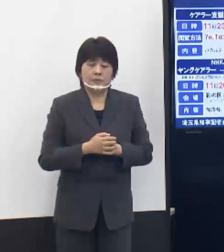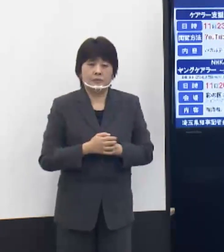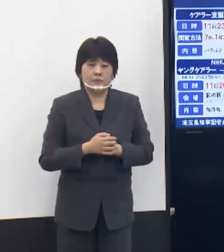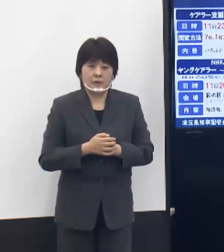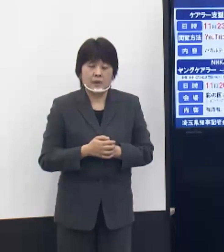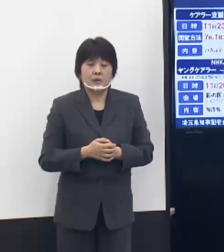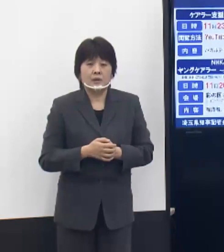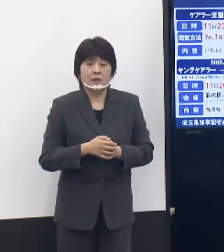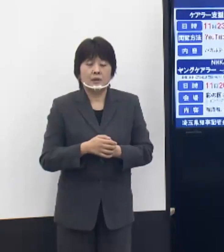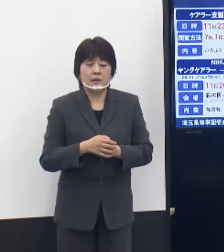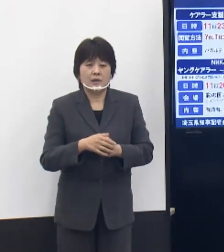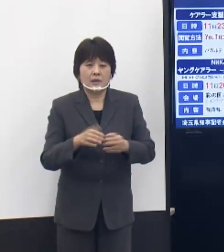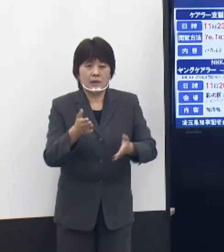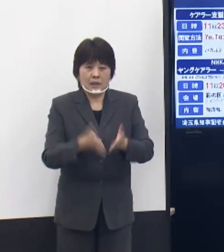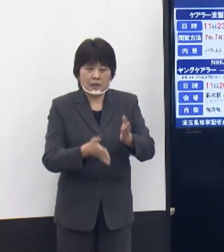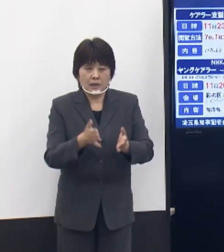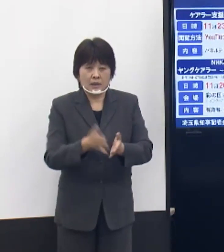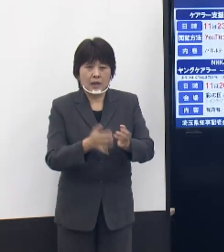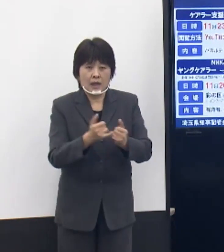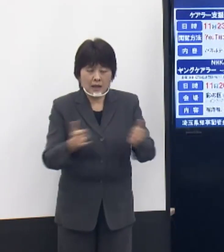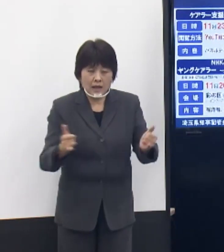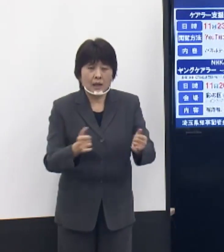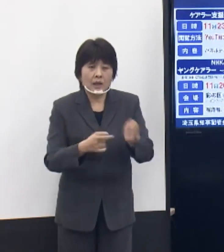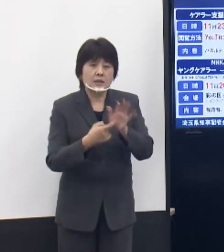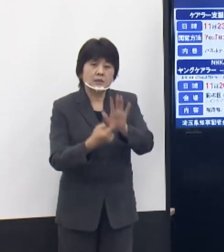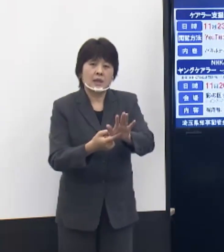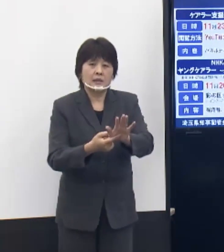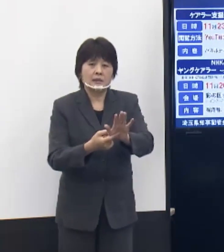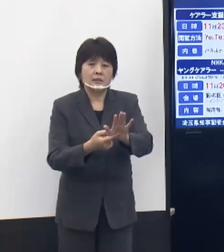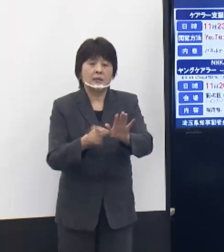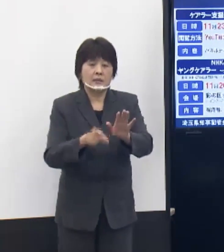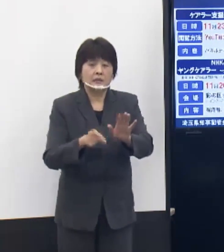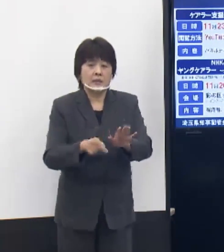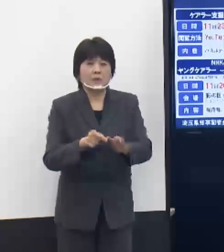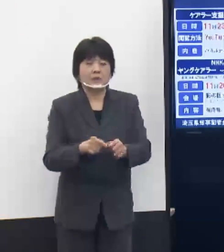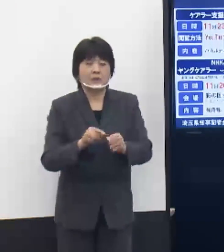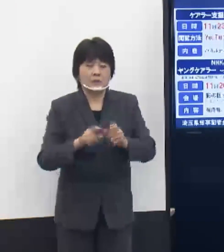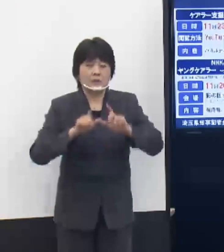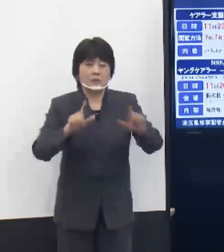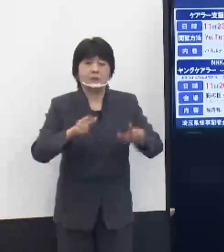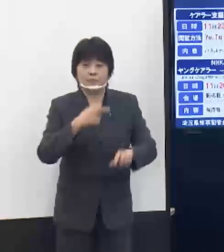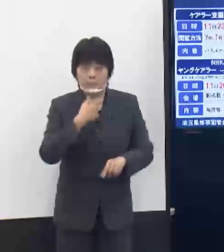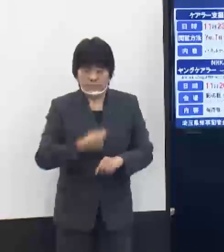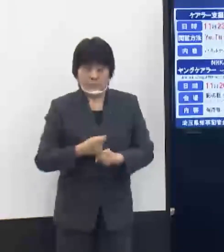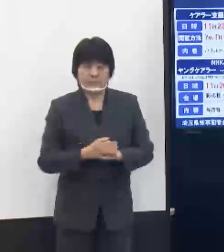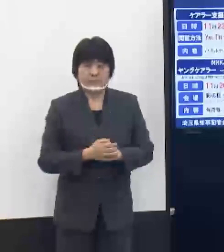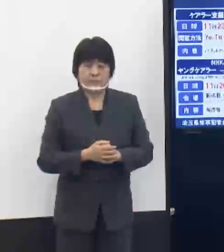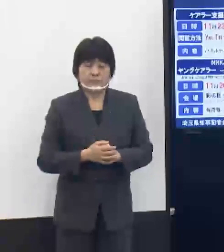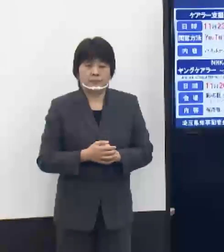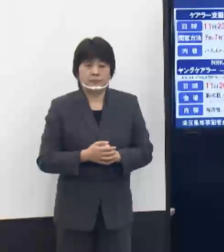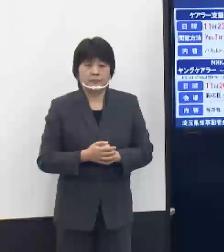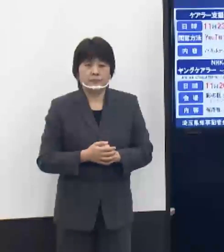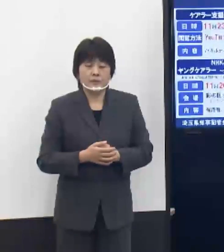ケアラー支援宣言として表明をいただくことです。具体的には、例え